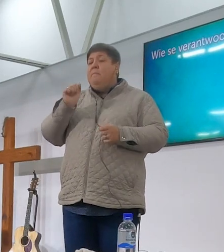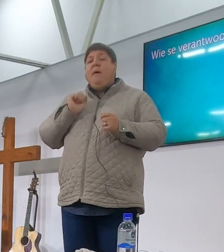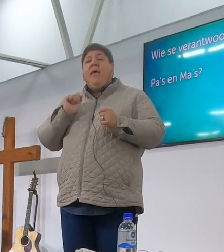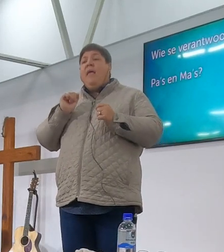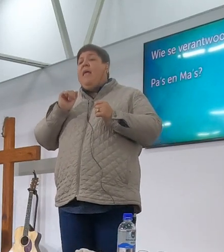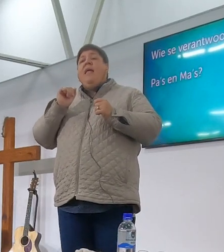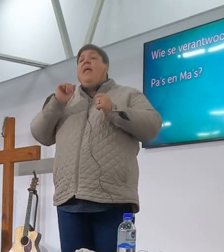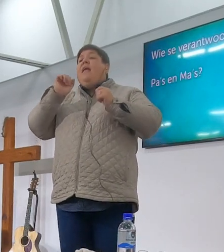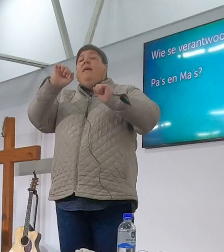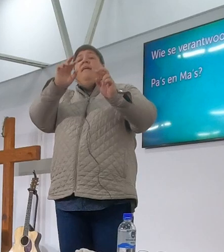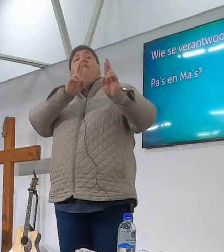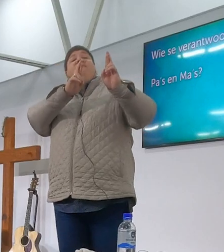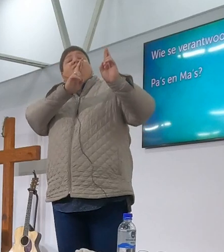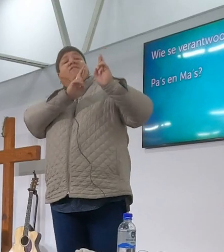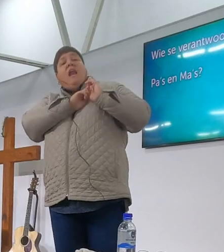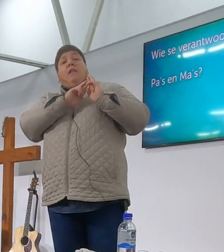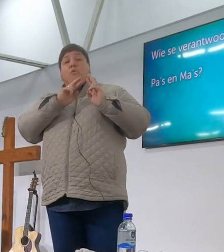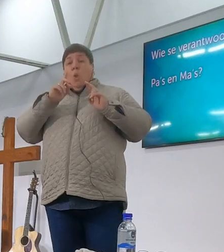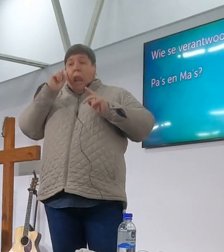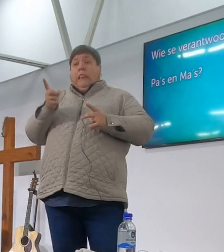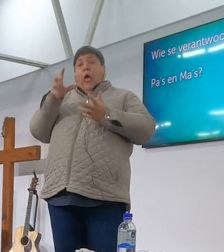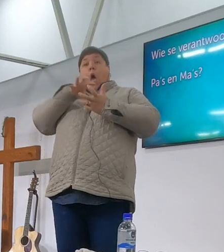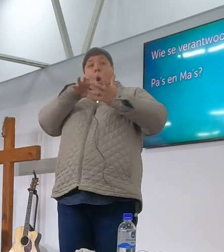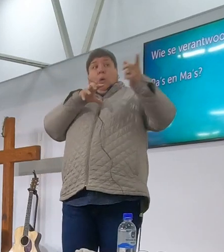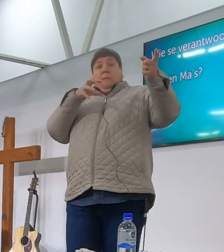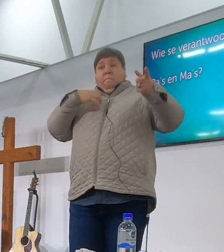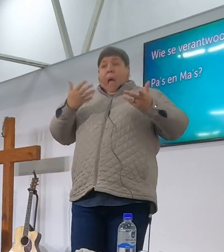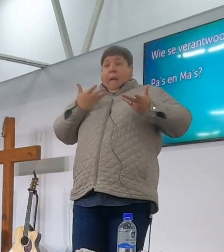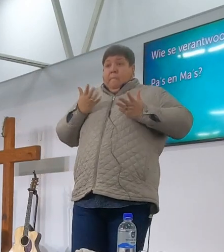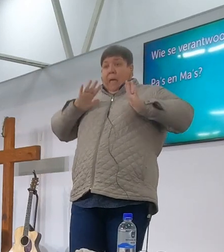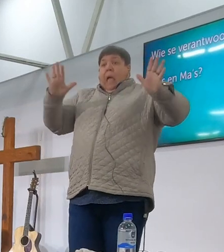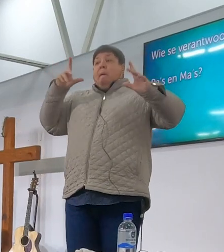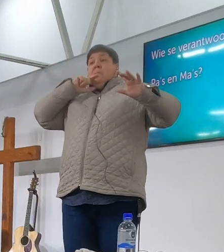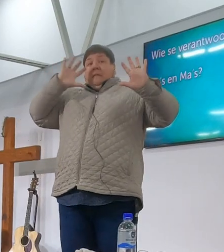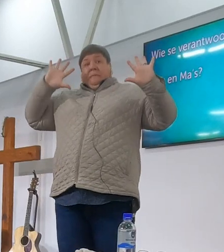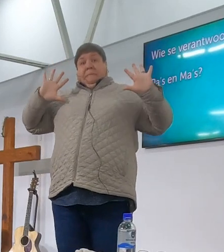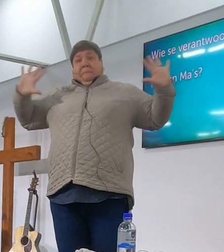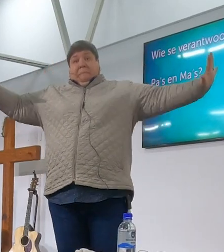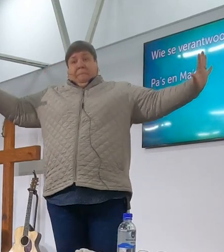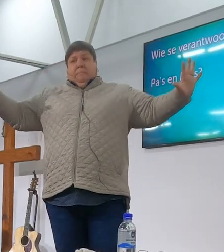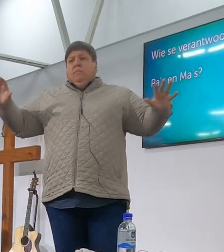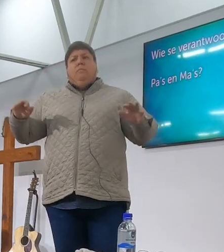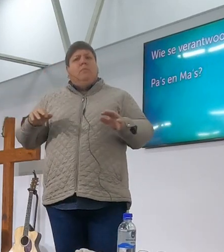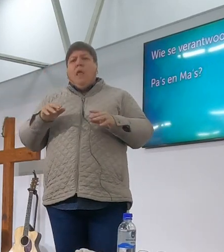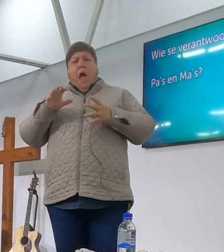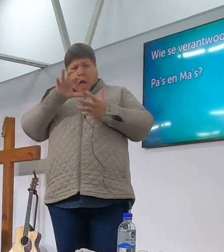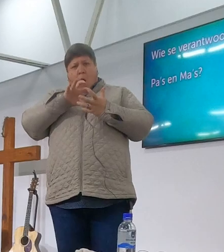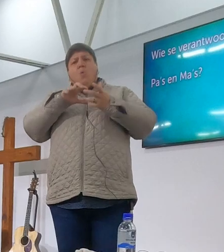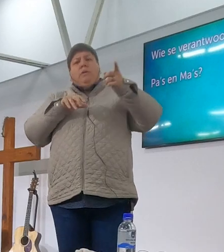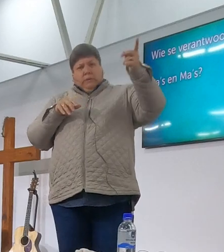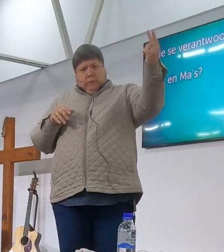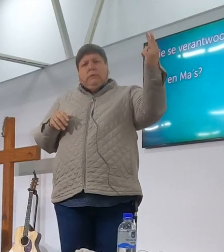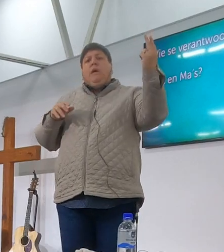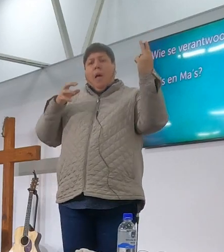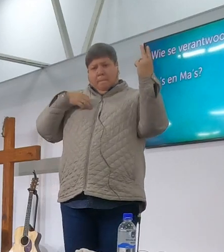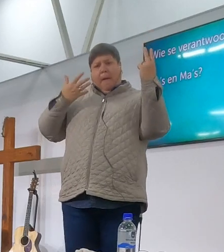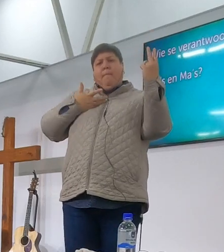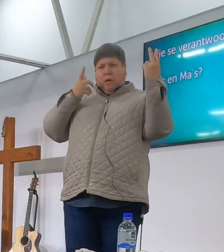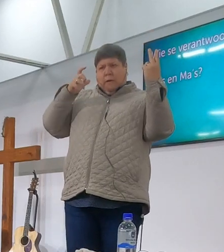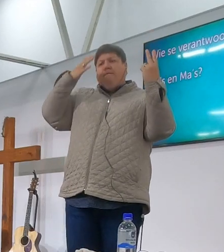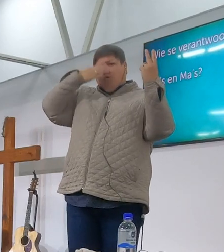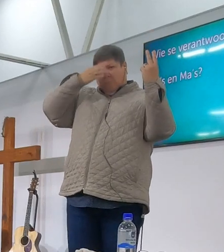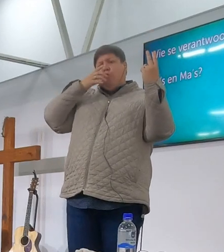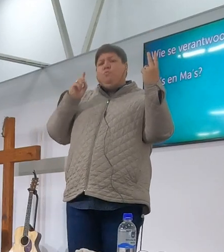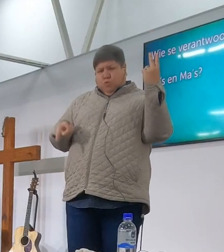Wie se verantwoordelikheid is dit? Is dit die pa's en die ma's se? Sal julle sê dis hulle verantwoordelikheid? Ja, dit is hulle verantwoordelikheid. Dis primêr 'n ma en pa